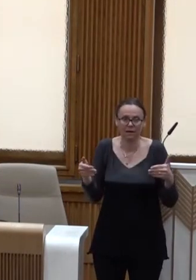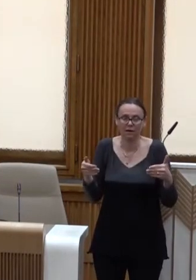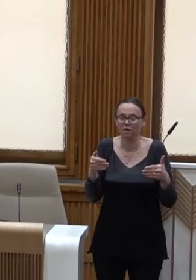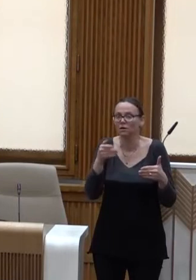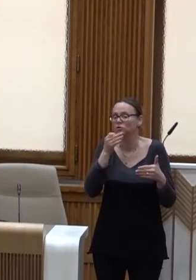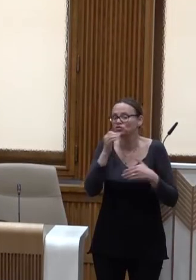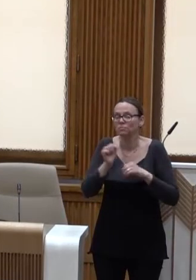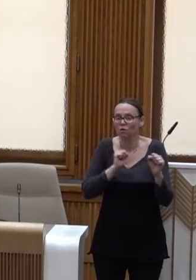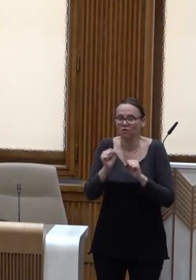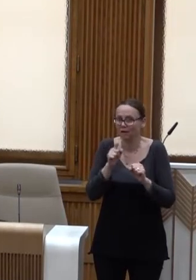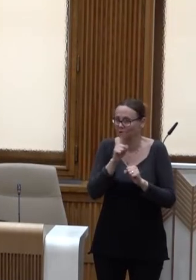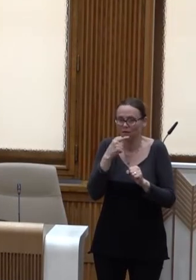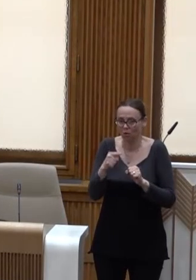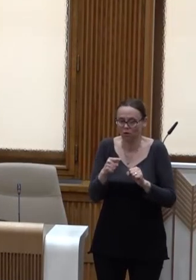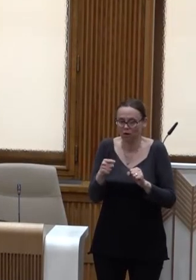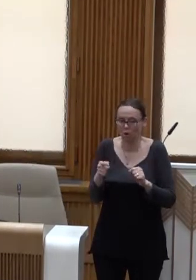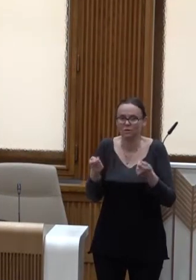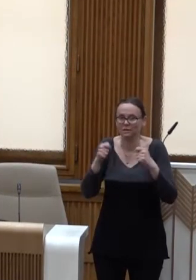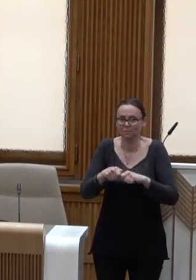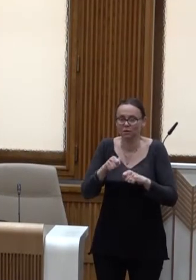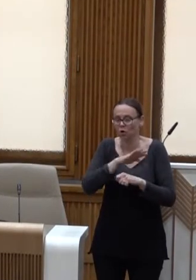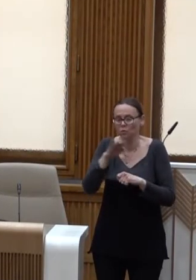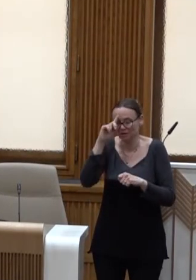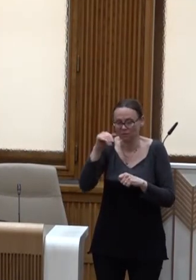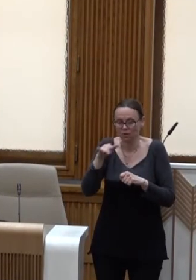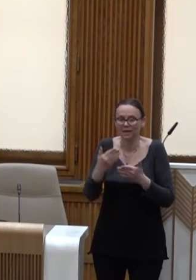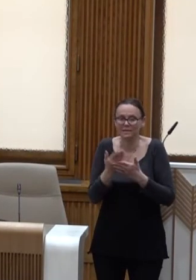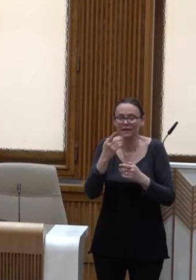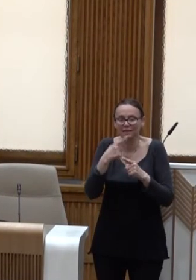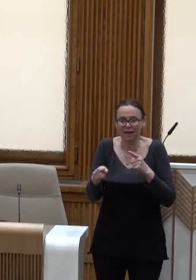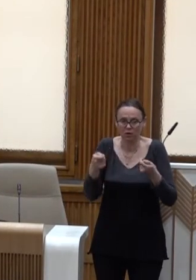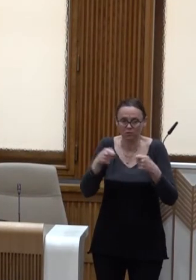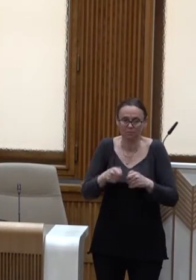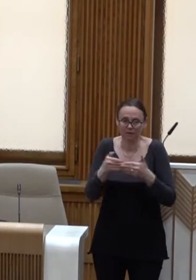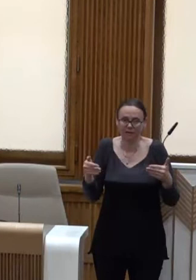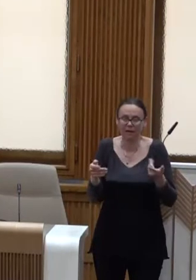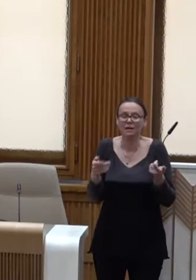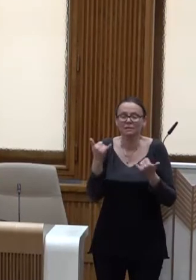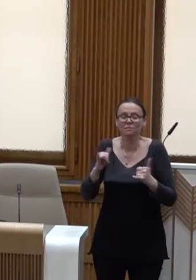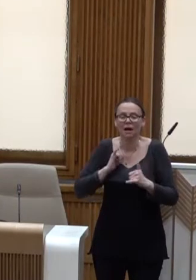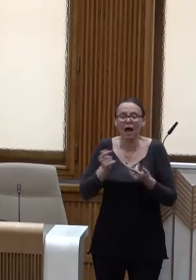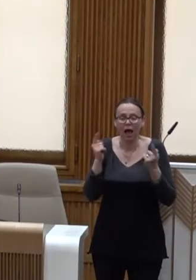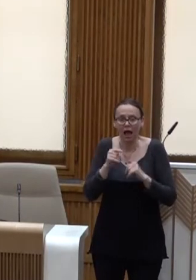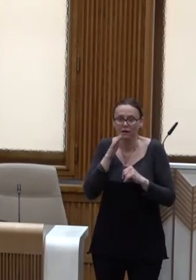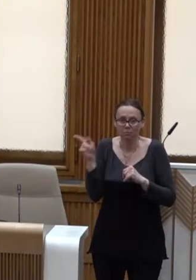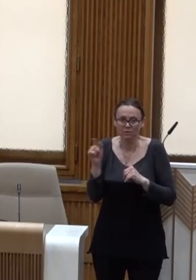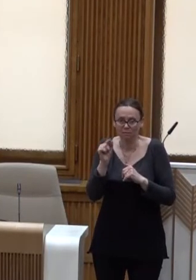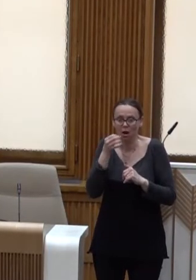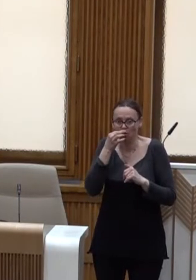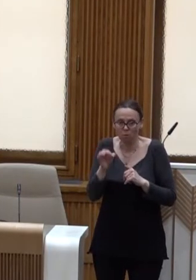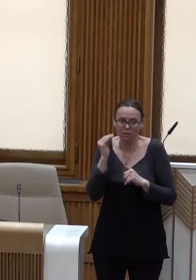čeprav vlada ne govori o zaprtju, ampak vsi vemo, da gre za delno zaprtje meje, pri čemer me zanima, ali nameravate nekoliko